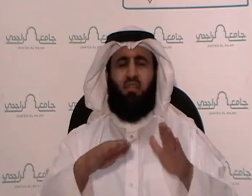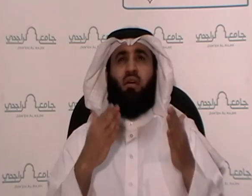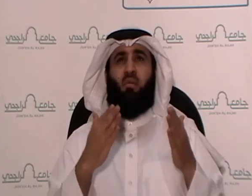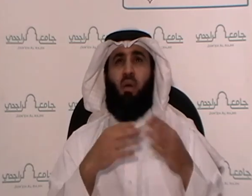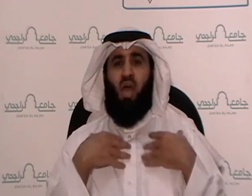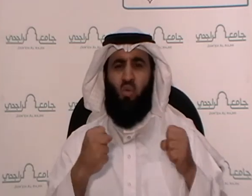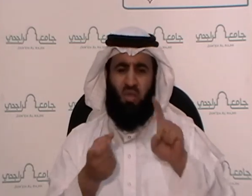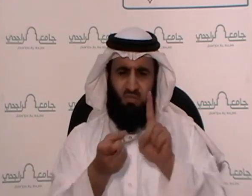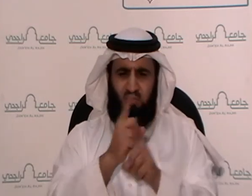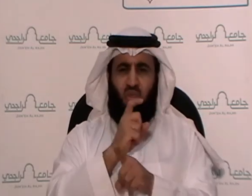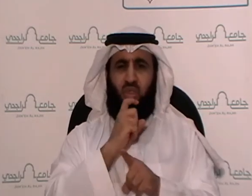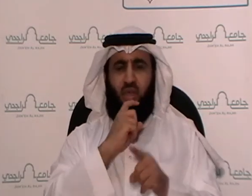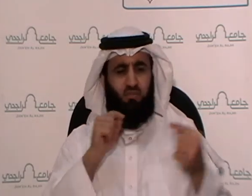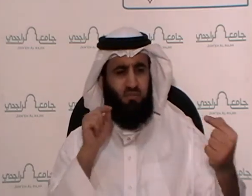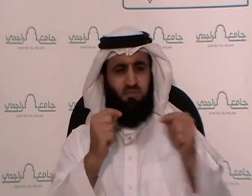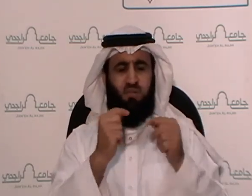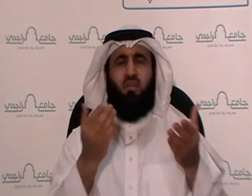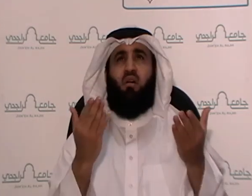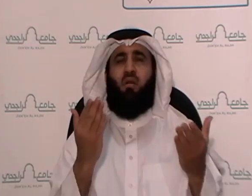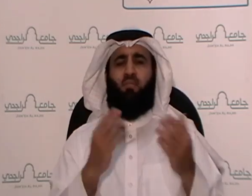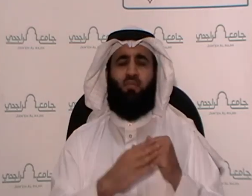الدائرة عليهم يا رب العالمين. اللهم يا حي يا